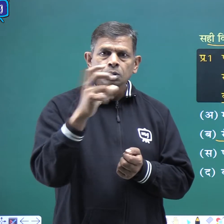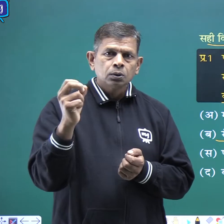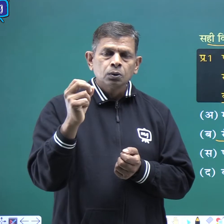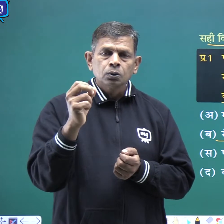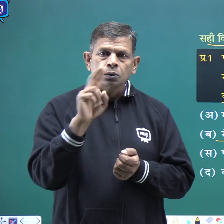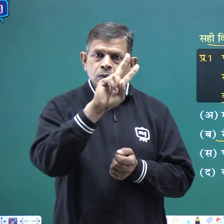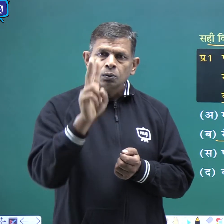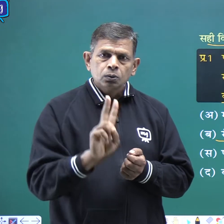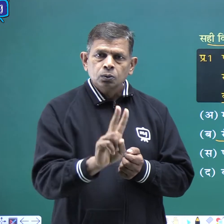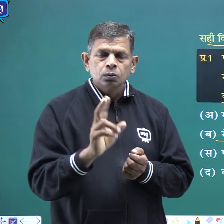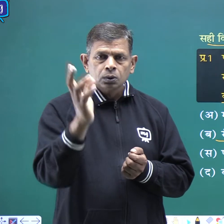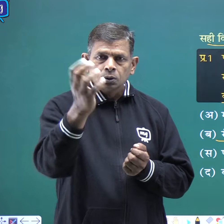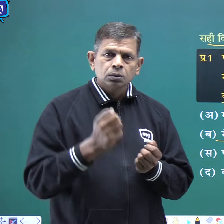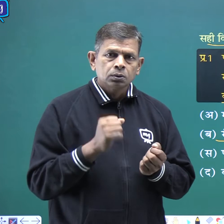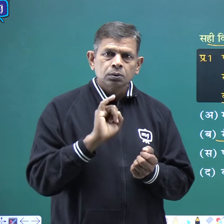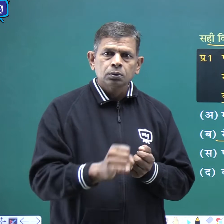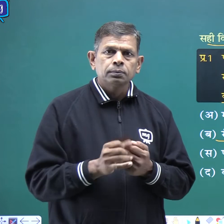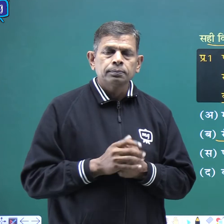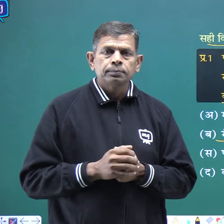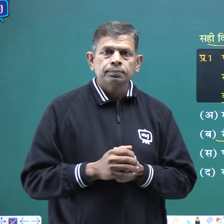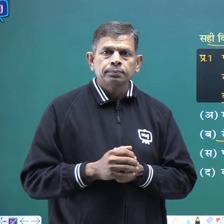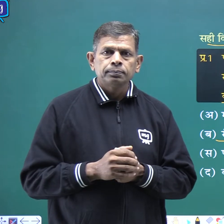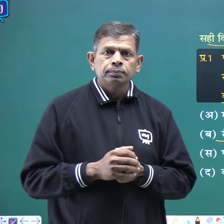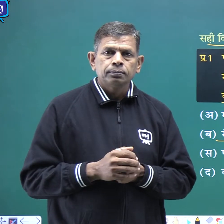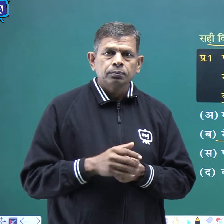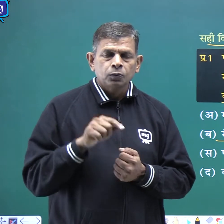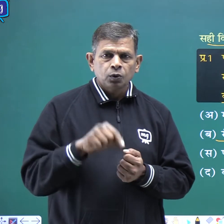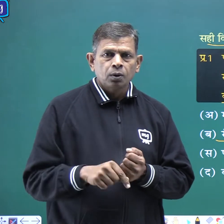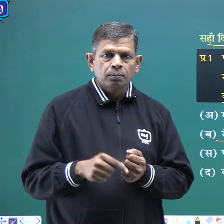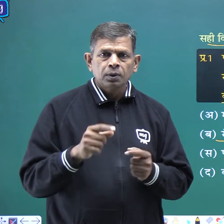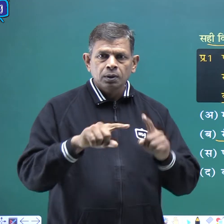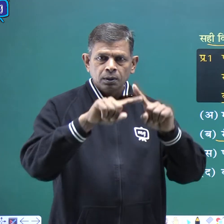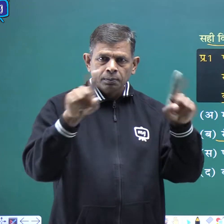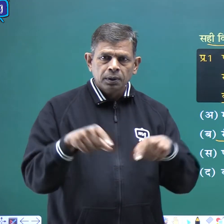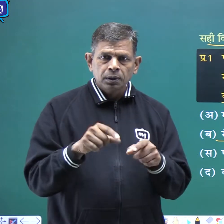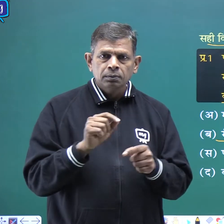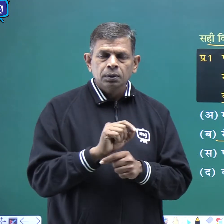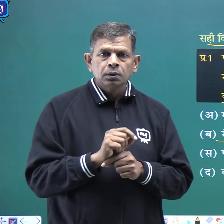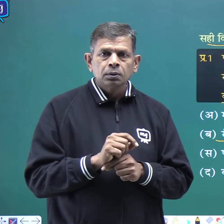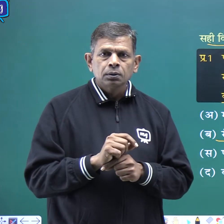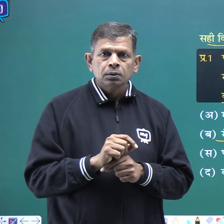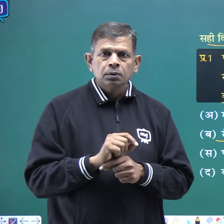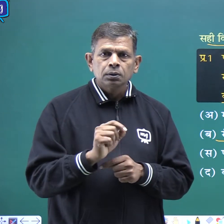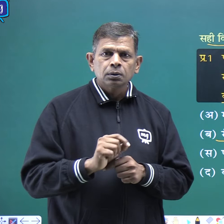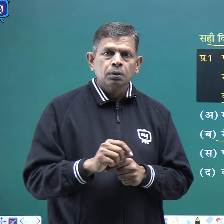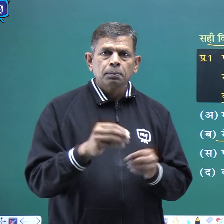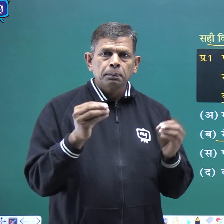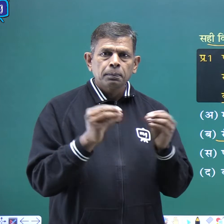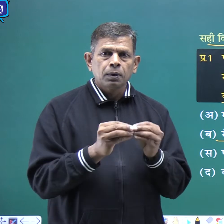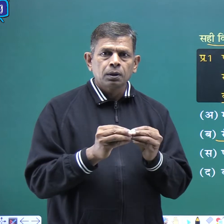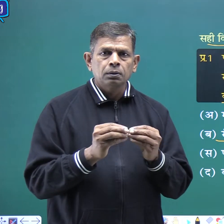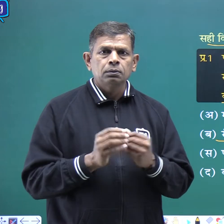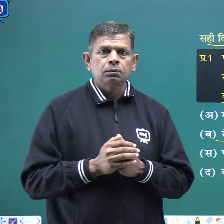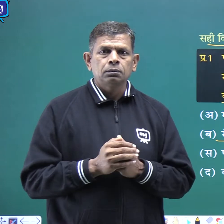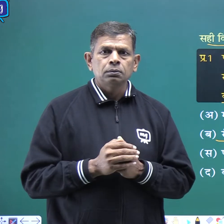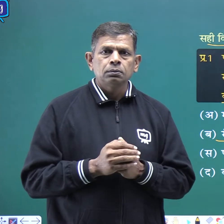कार्बन डाइऑक्साइड गैस ली जाती है। तो हम यहाँ ब्रैकेट में लिखेंगे ब।